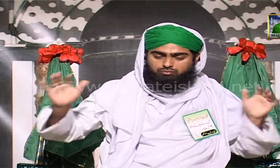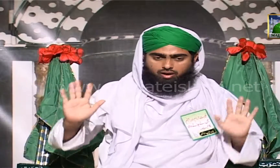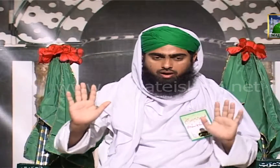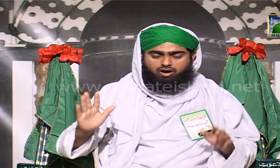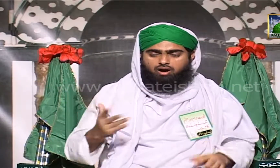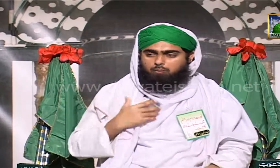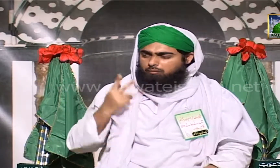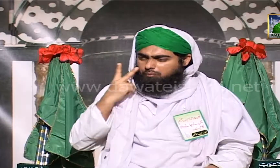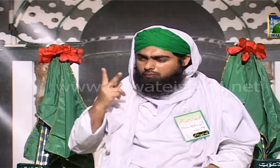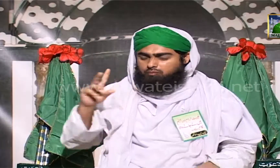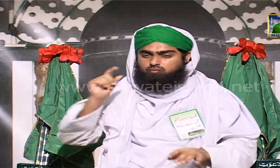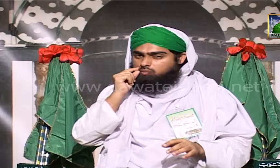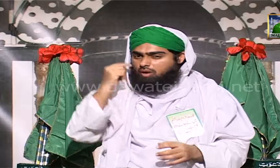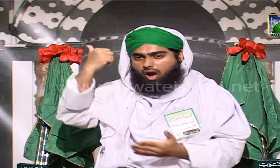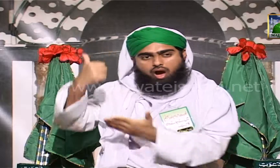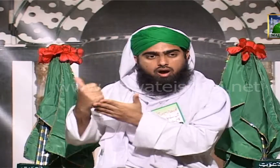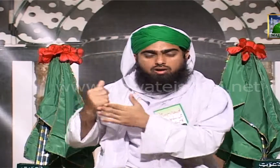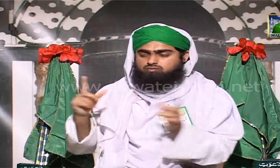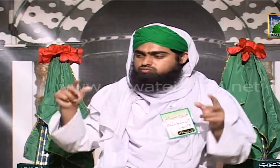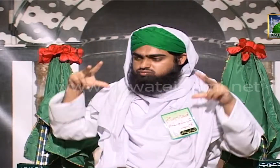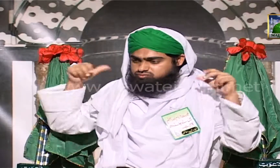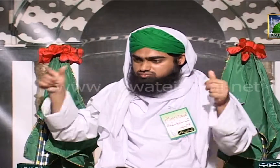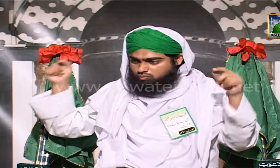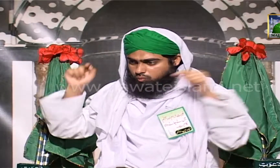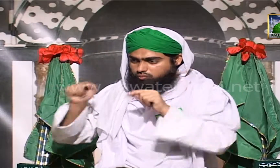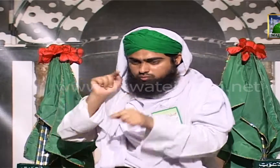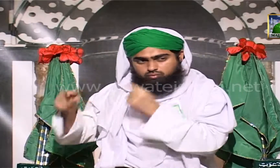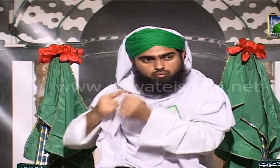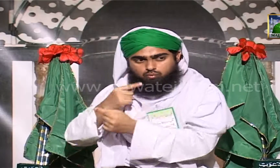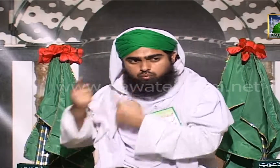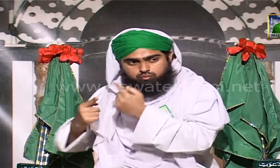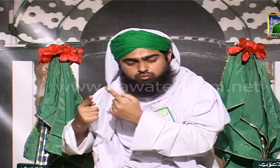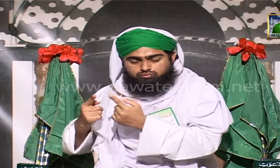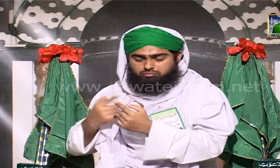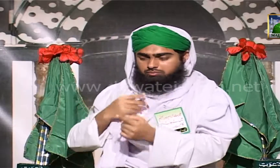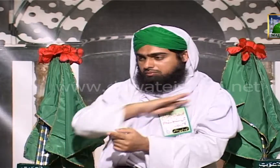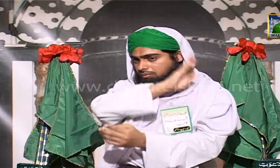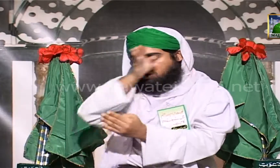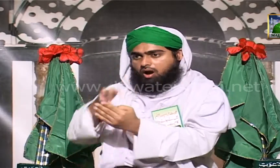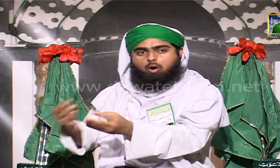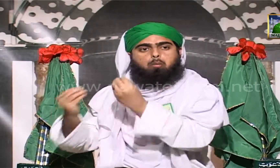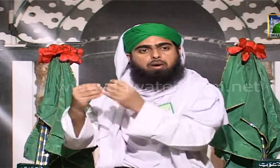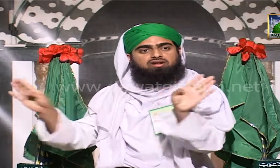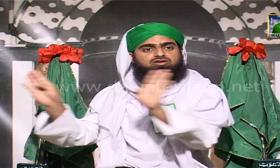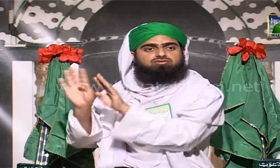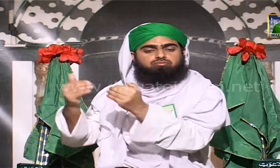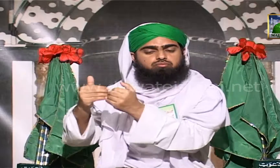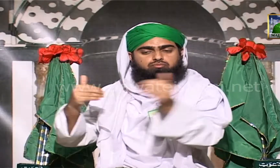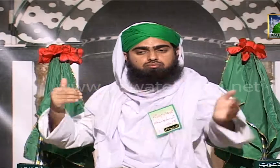کا پردہ فاش کیا جا رہا ہو، تو میں اس کی ستر پوشی کرنے والا ہوں۔ یعنی کوئی ہزاروں لاکھوں میل بھی